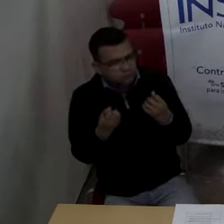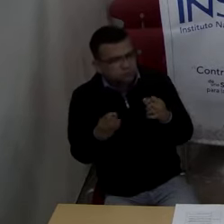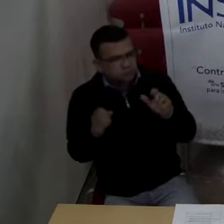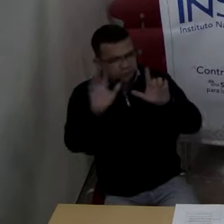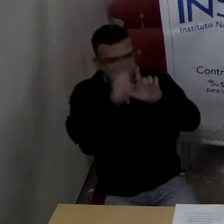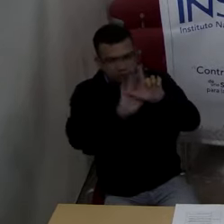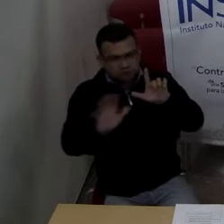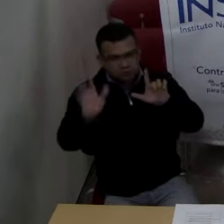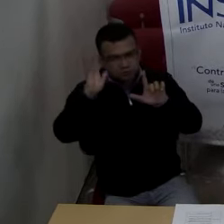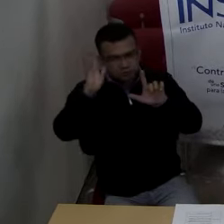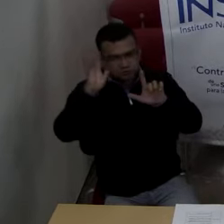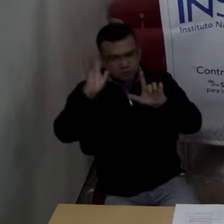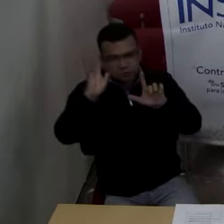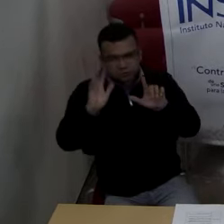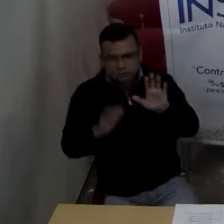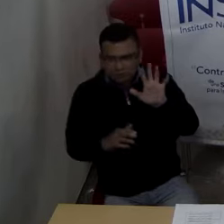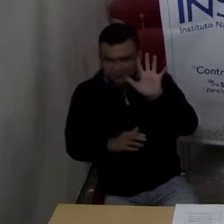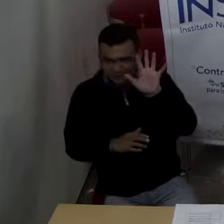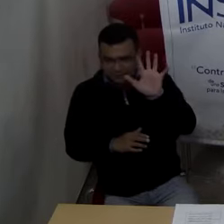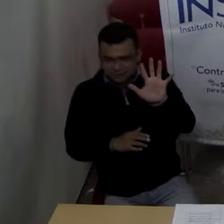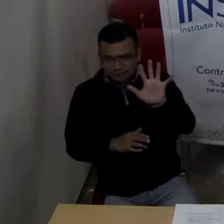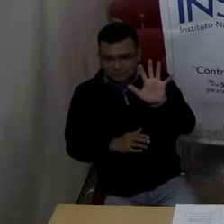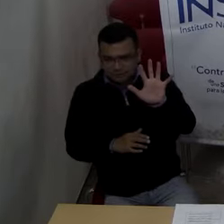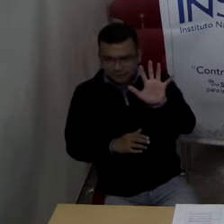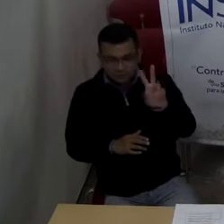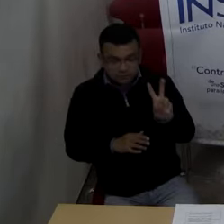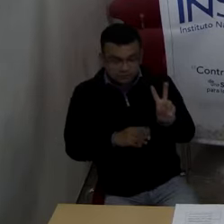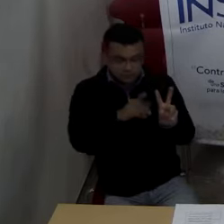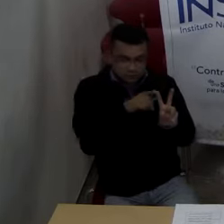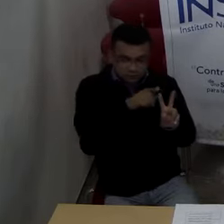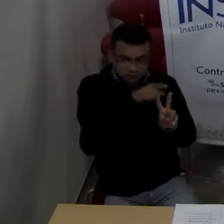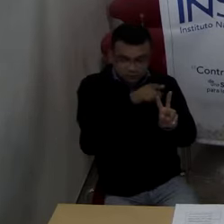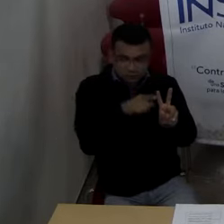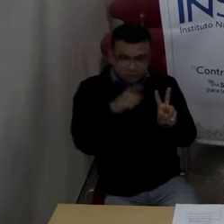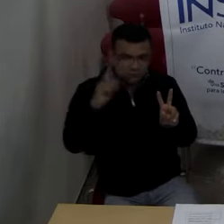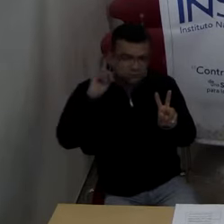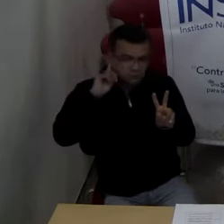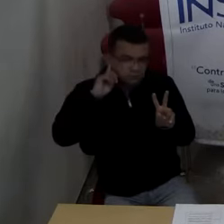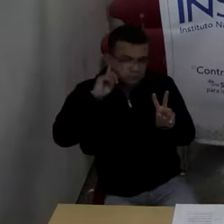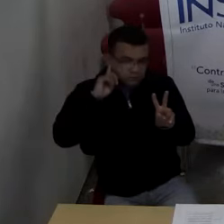dos primeras trataron sobre salud auditiva, audición y el oído.